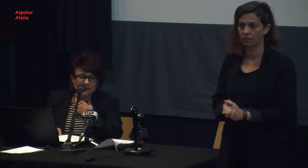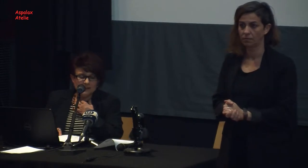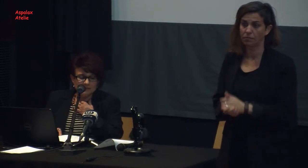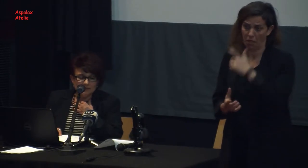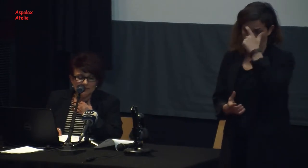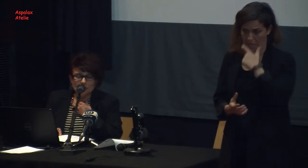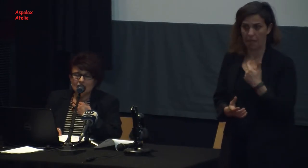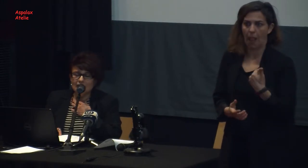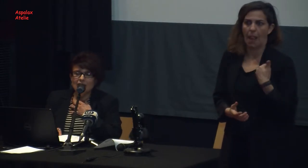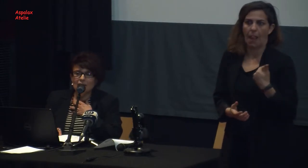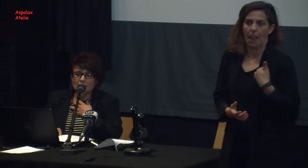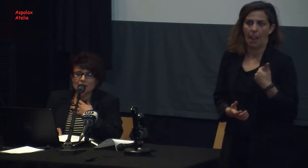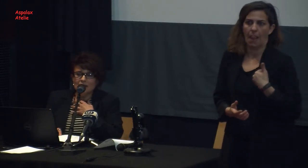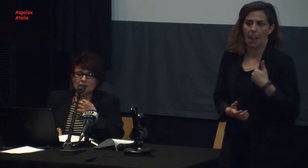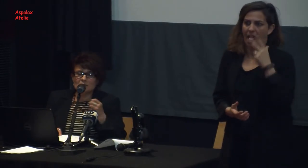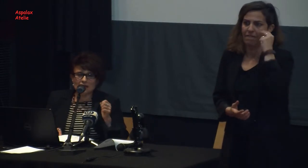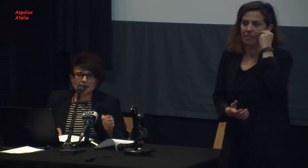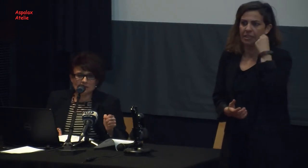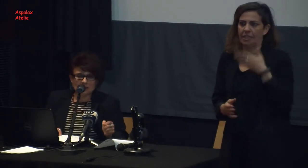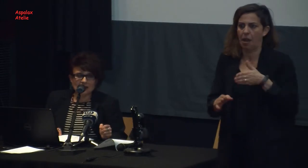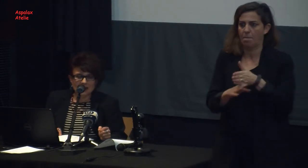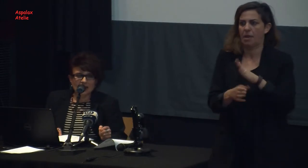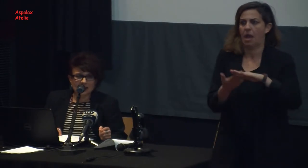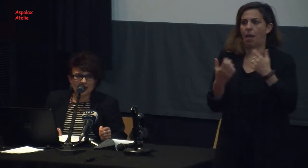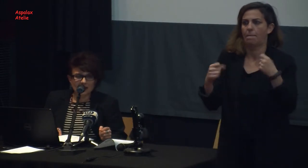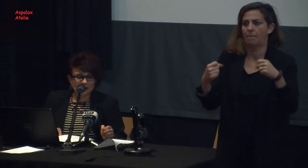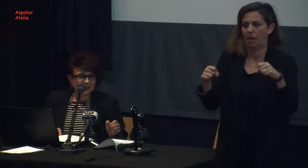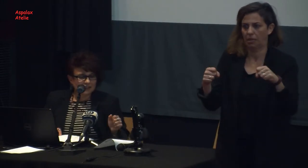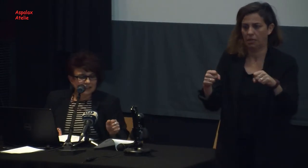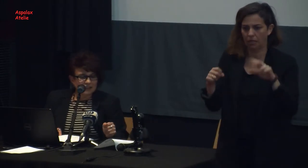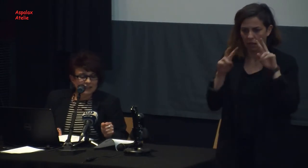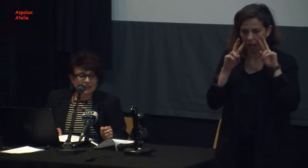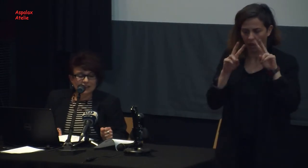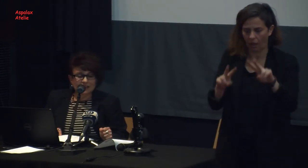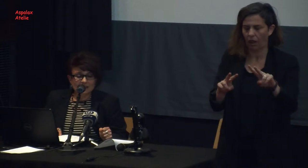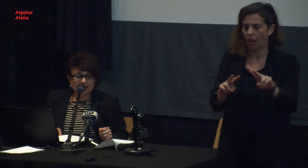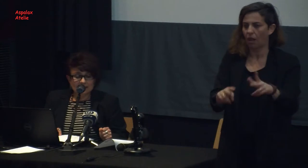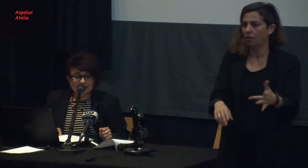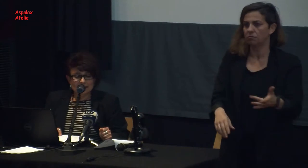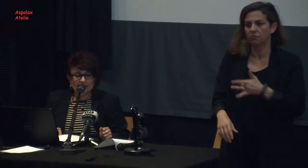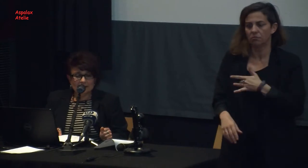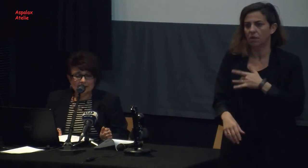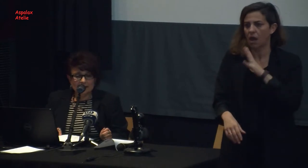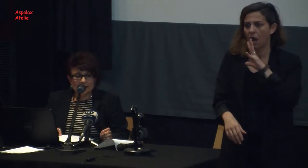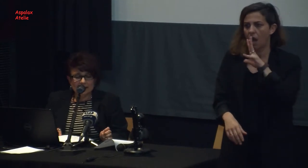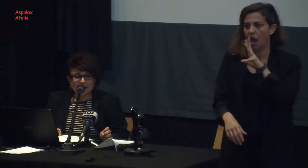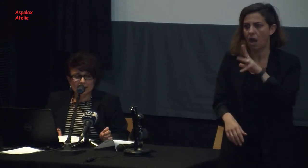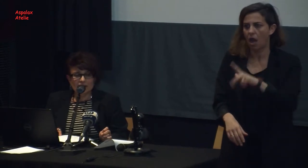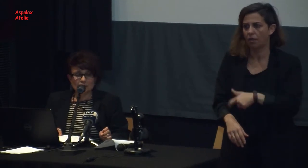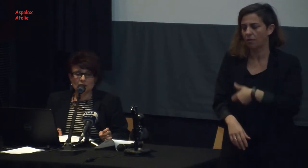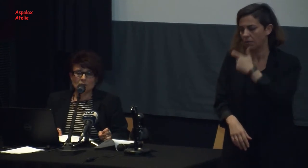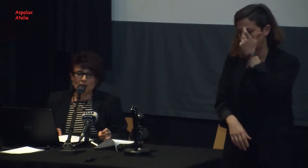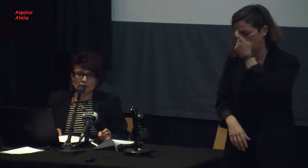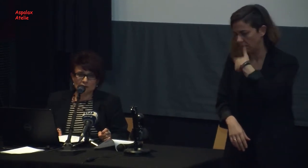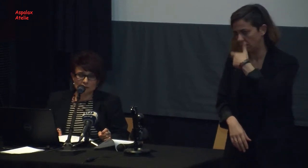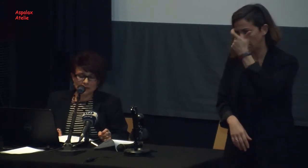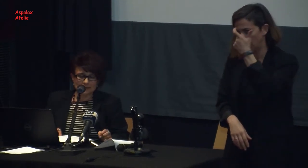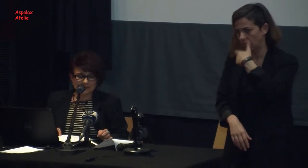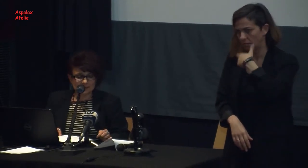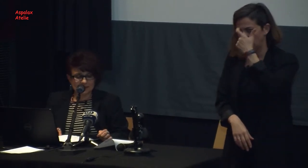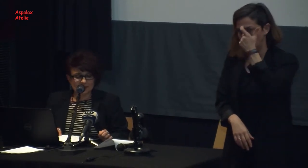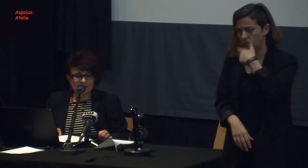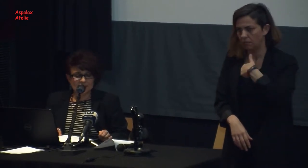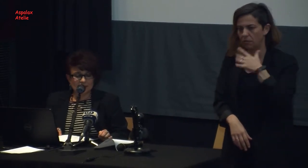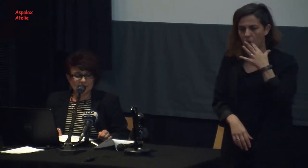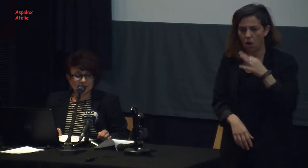Ήμουνα και μικρή βέβαια τότε και καθημερινά έκλαιγα. Γιατί ήταν τελείως